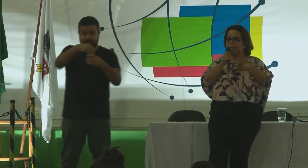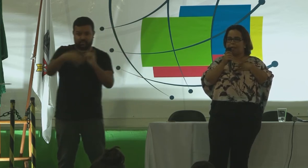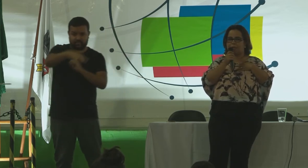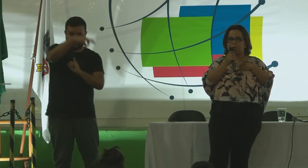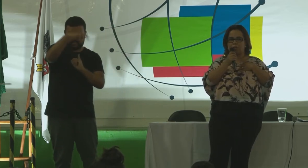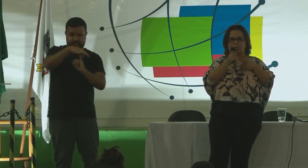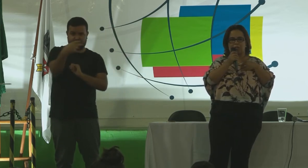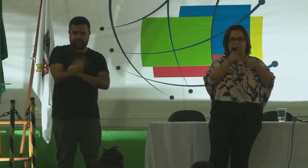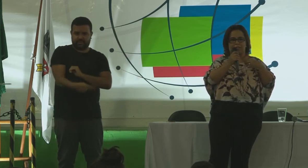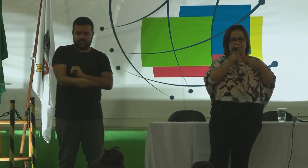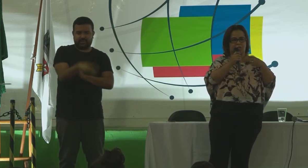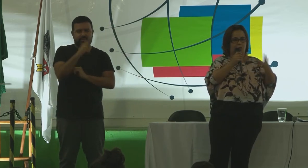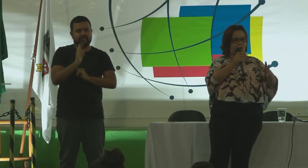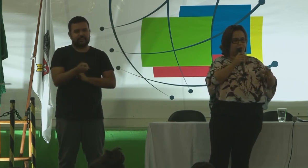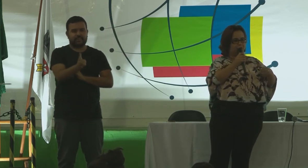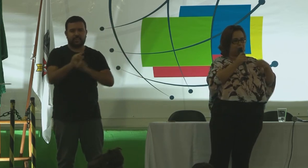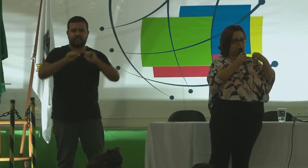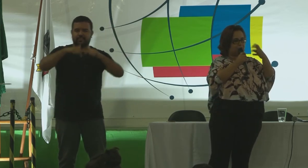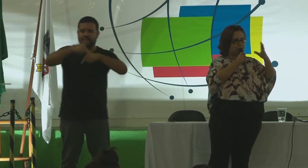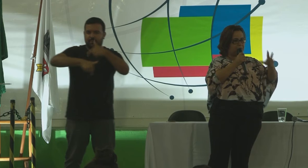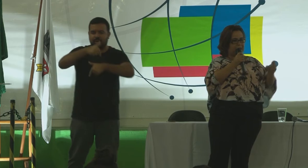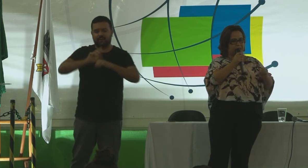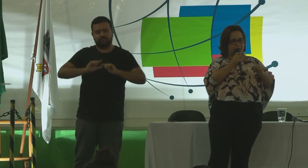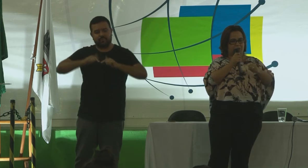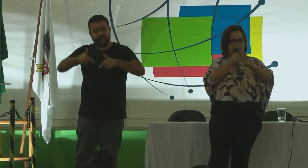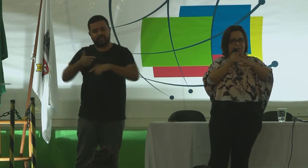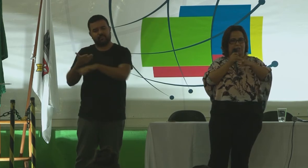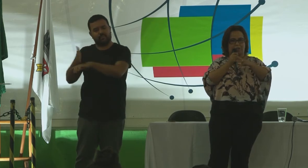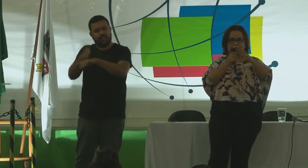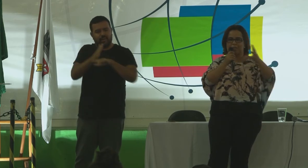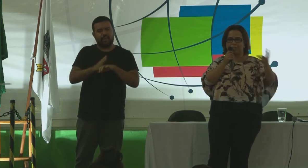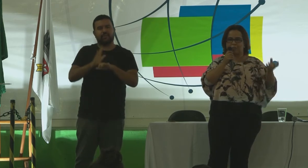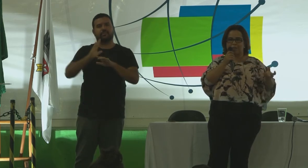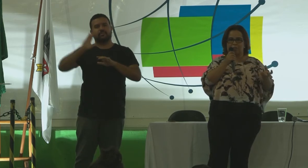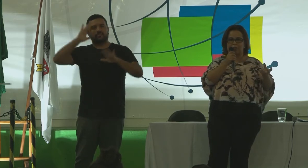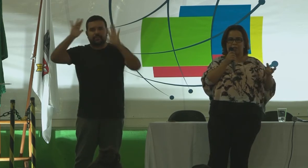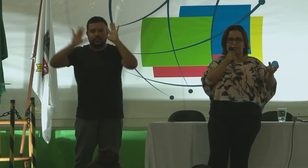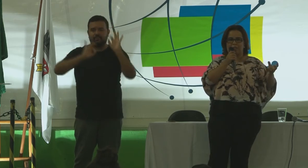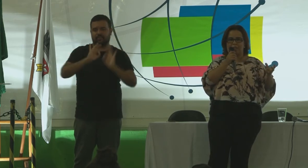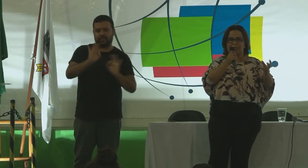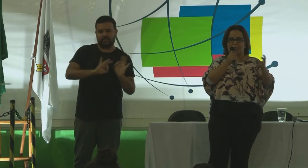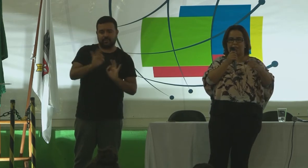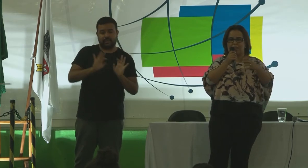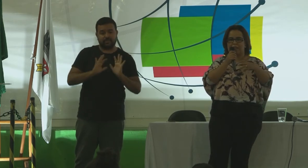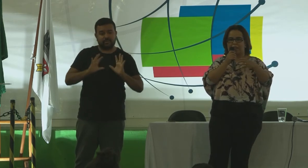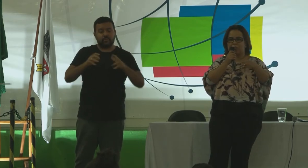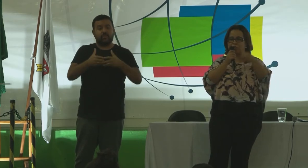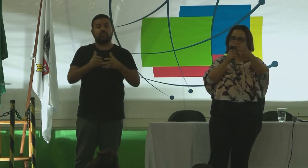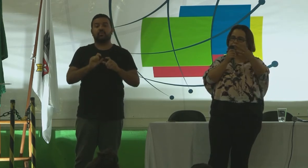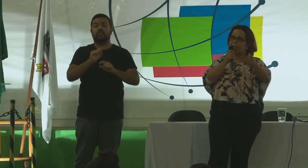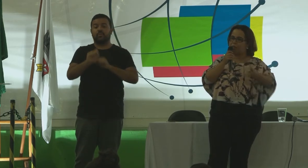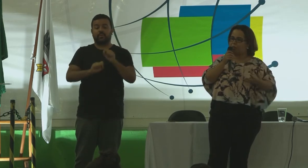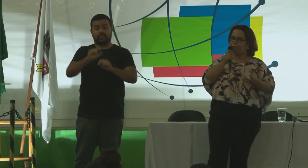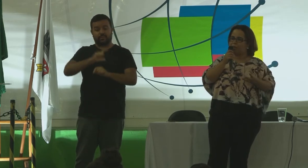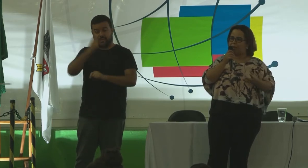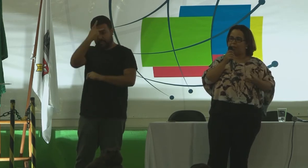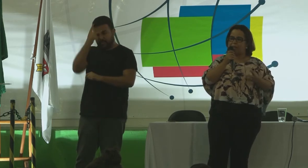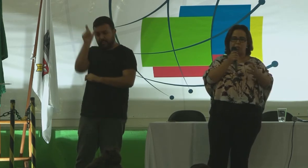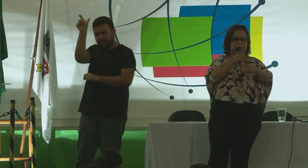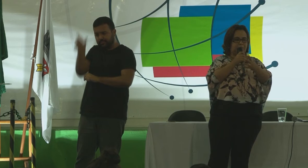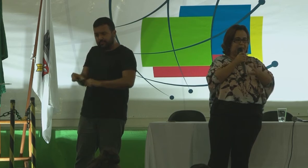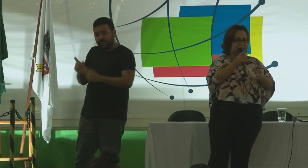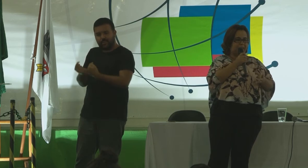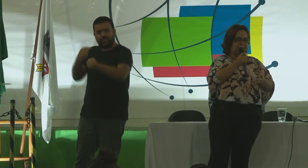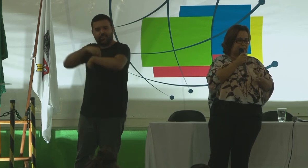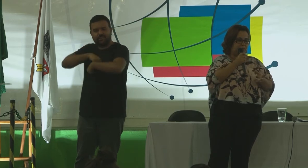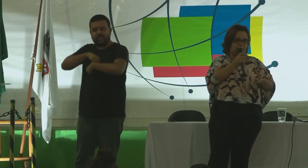Instituto, todas as nossas ações, todas as nossas práticas, todos os nossos planejamentos têm o sujeito que